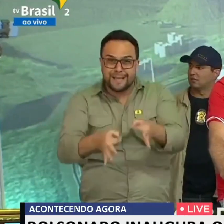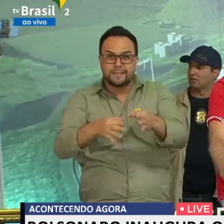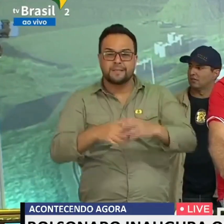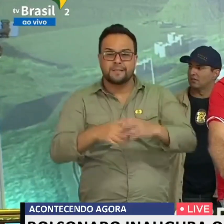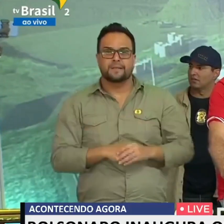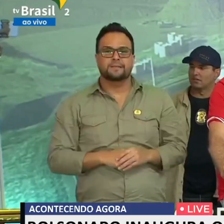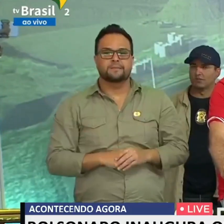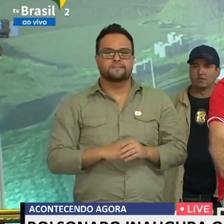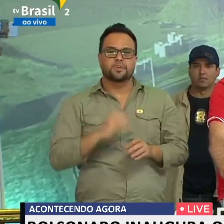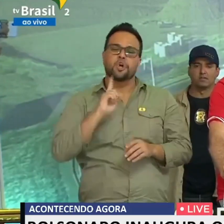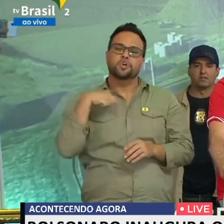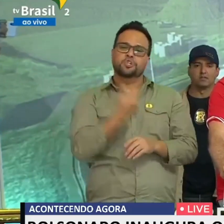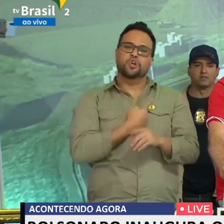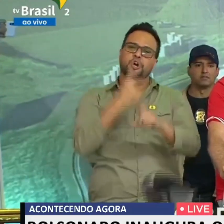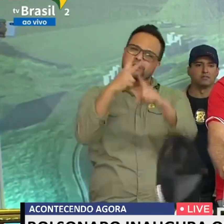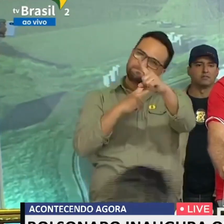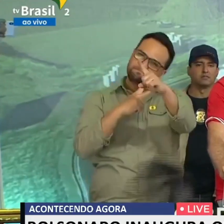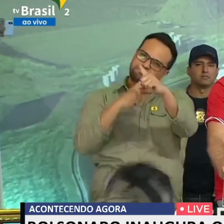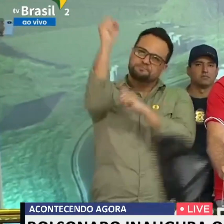Nós venceremos.